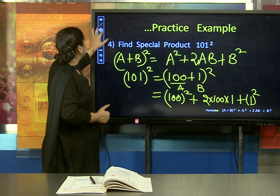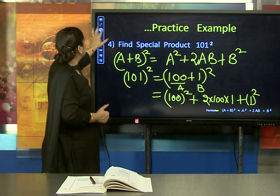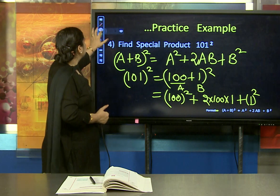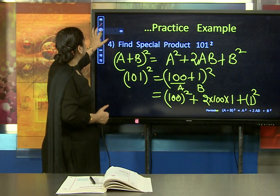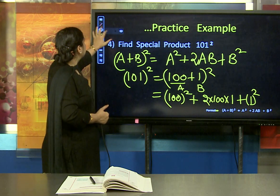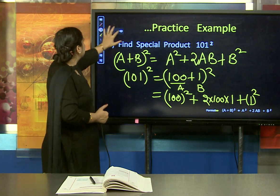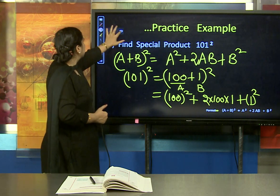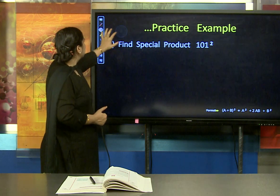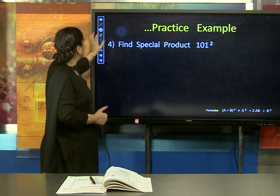पाएंगे।